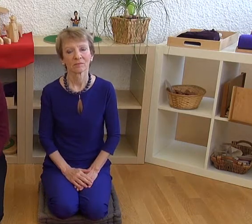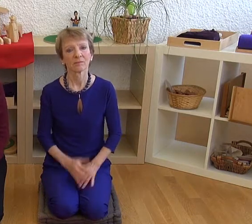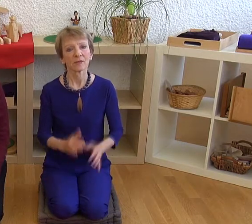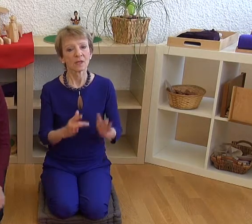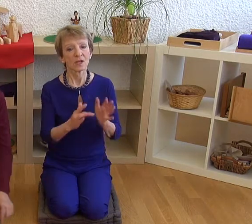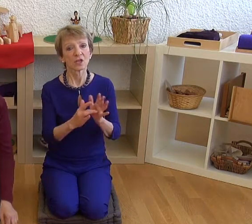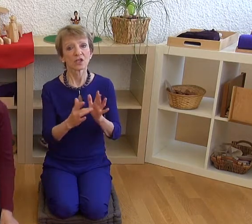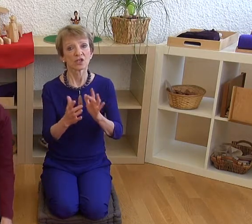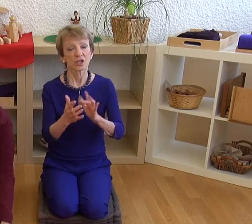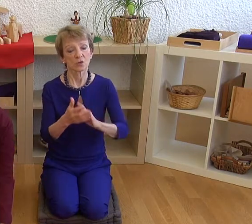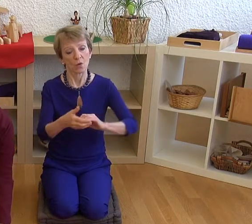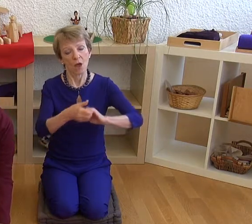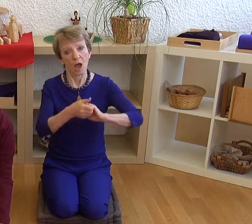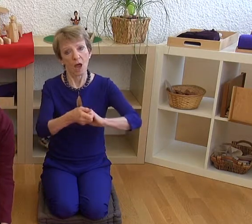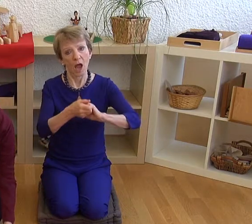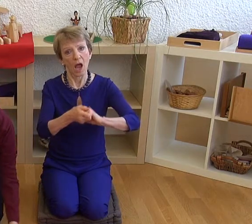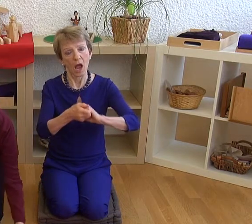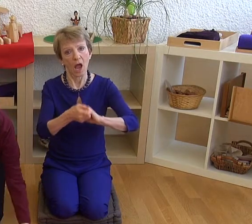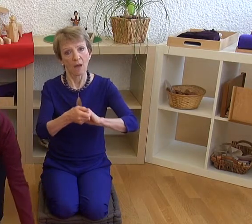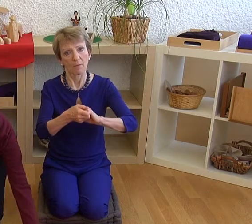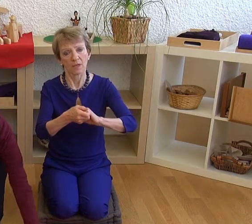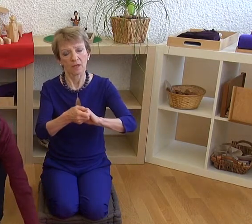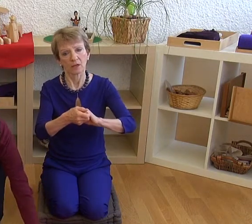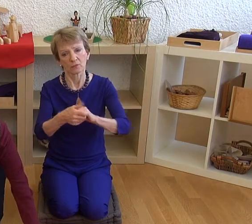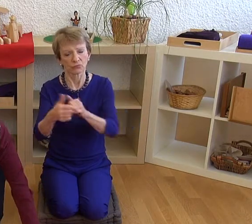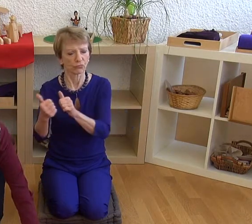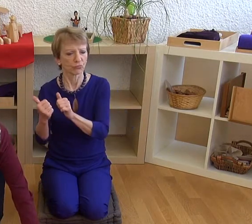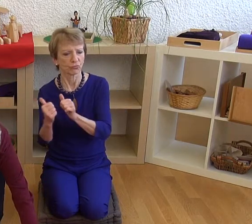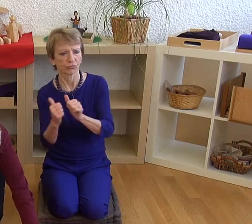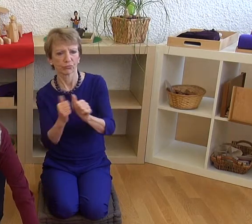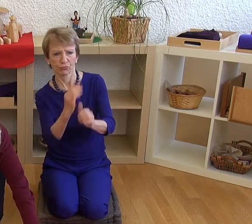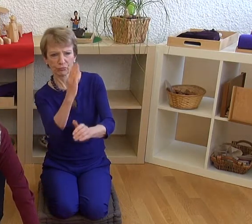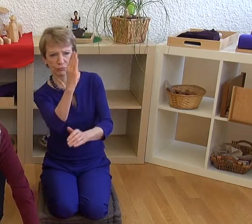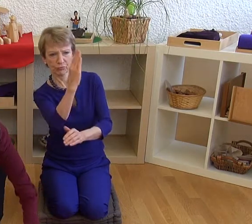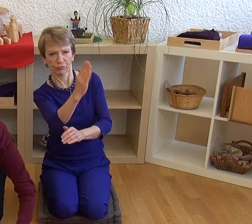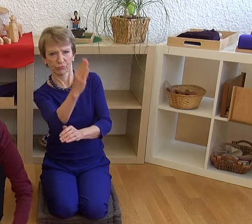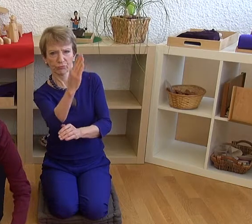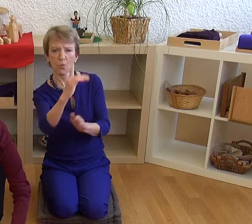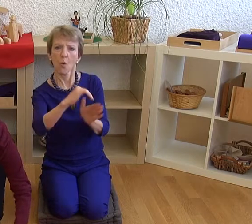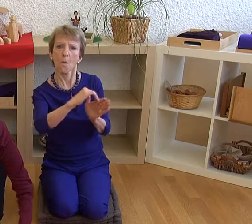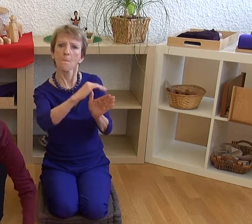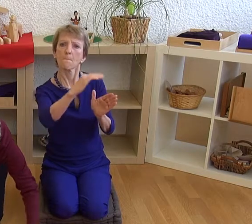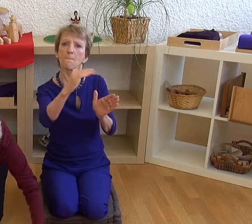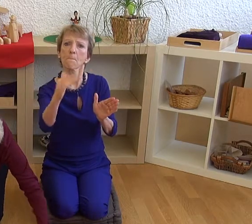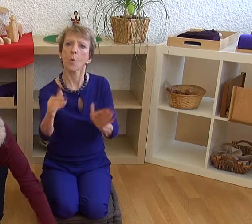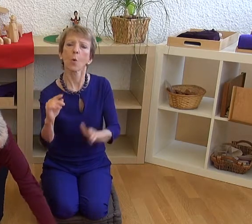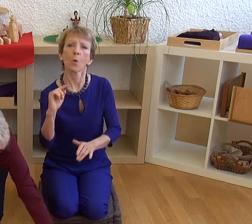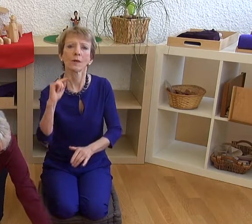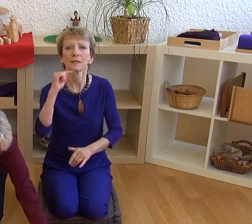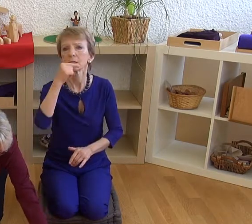Jésus a emmené les disciples hors de la ville, vers le mont des Oliviers.